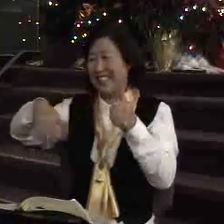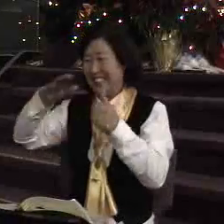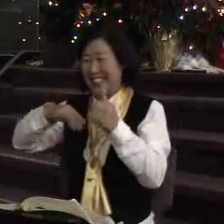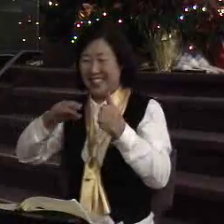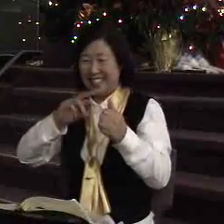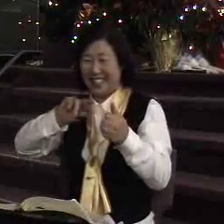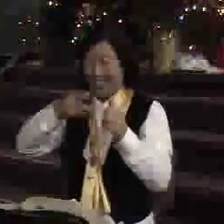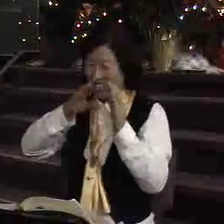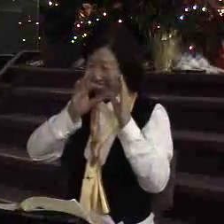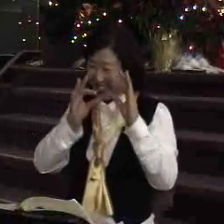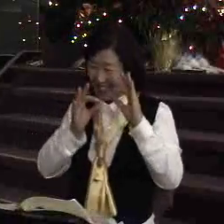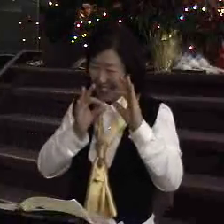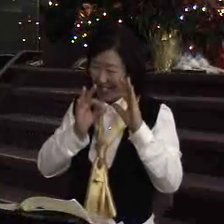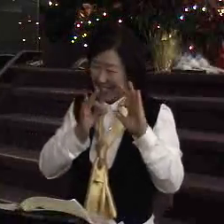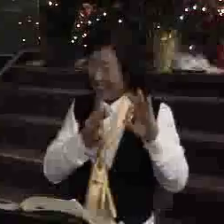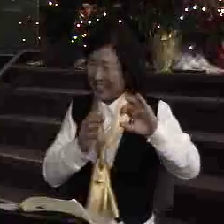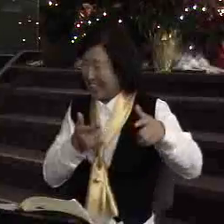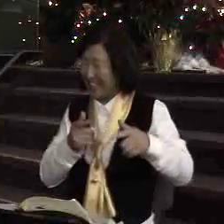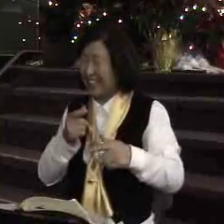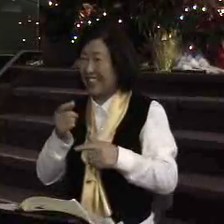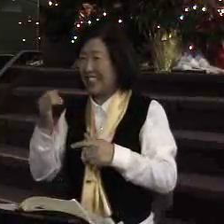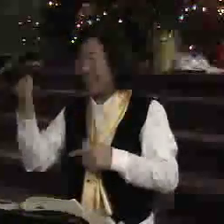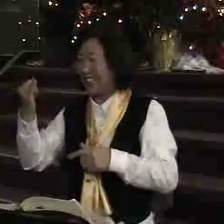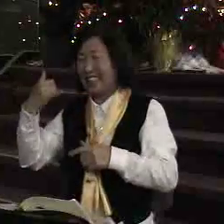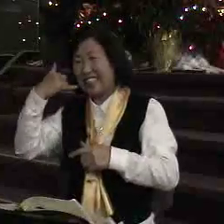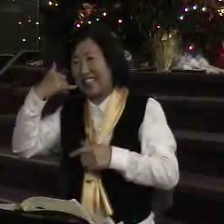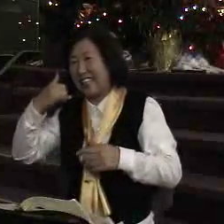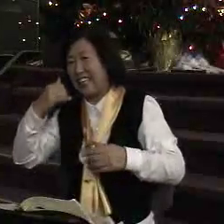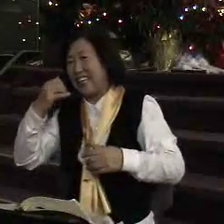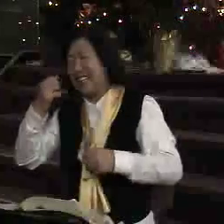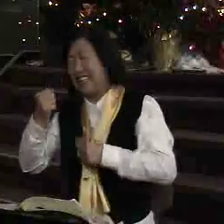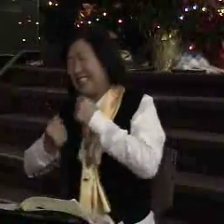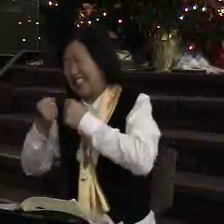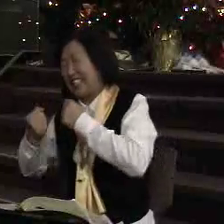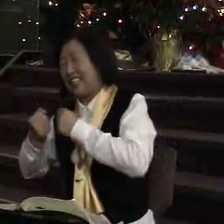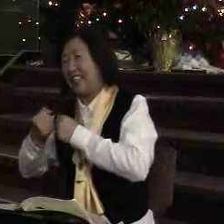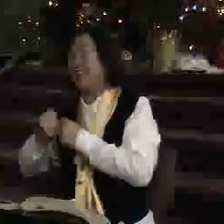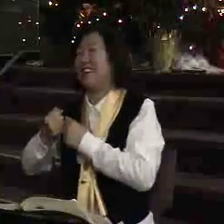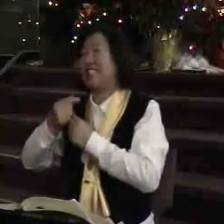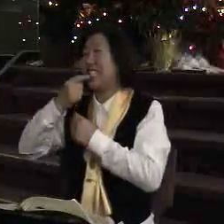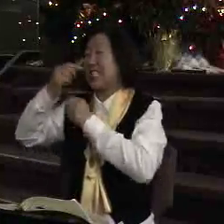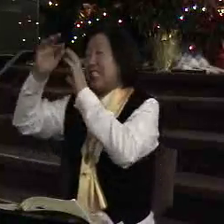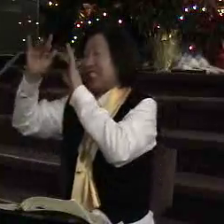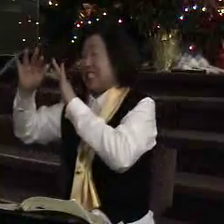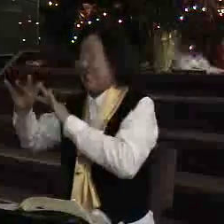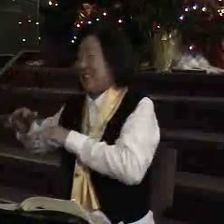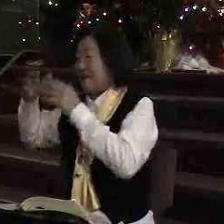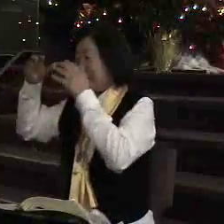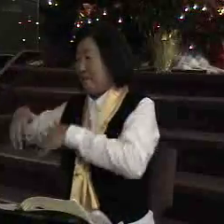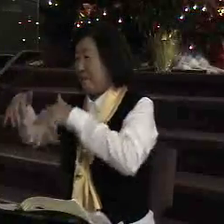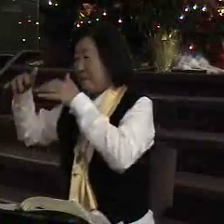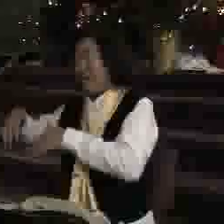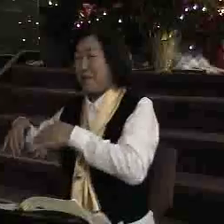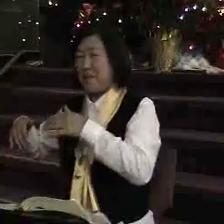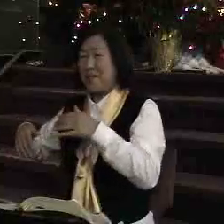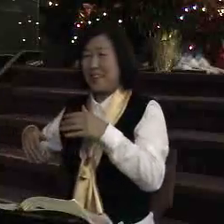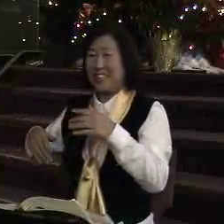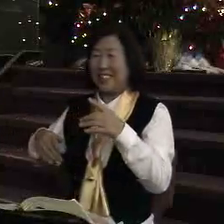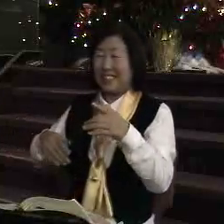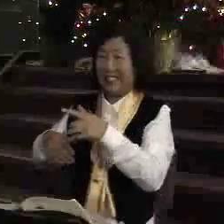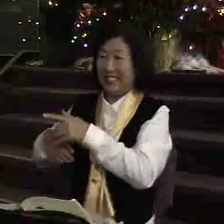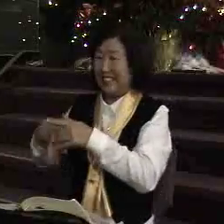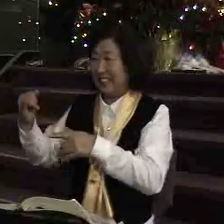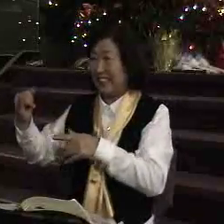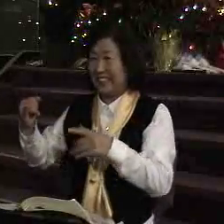달려가더라고요. 깜짝 놀랐어요. 제가 끊자마자 달려나가면서 밖에 나가면서 제가 What happened? 정말